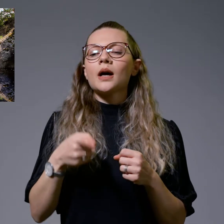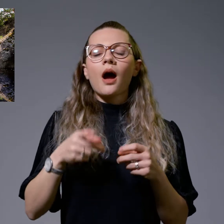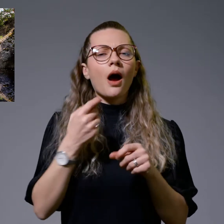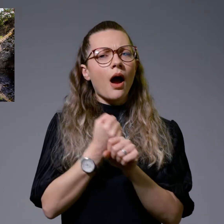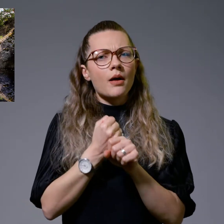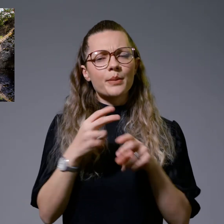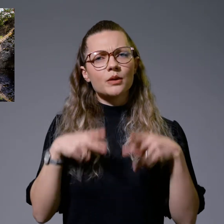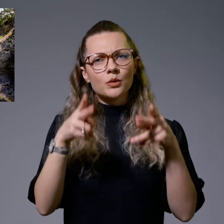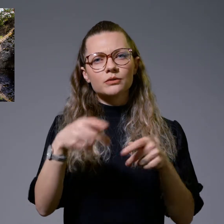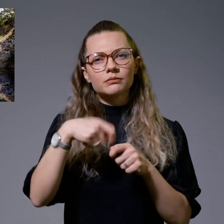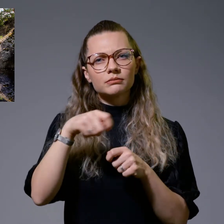бил изграден во